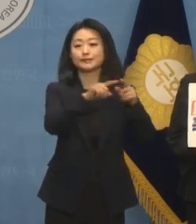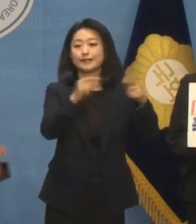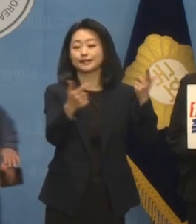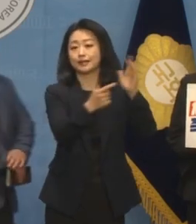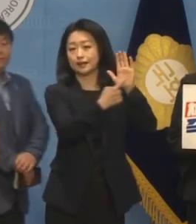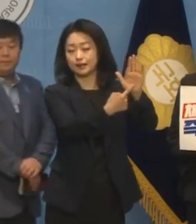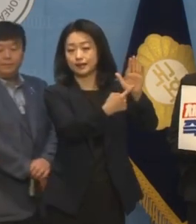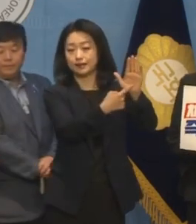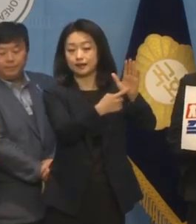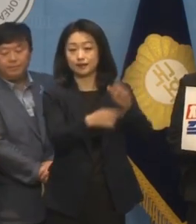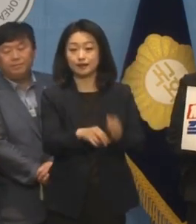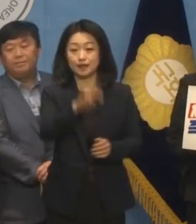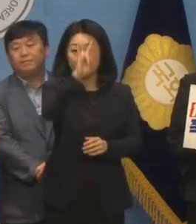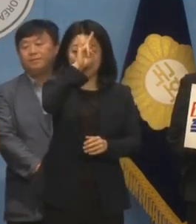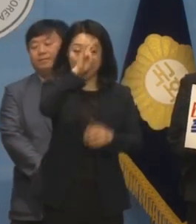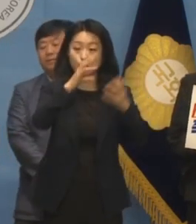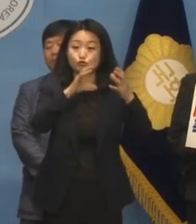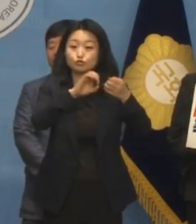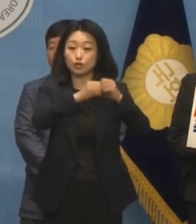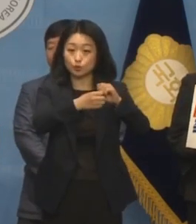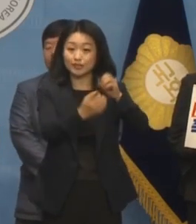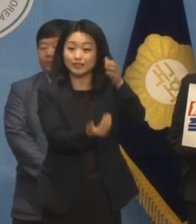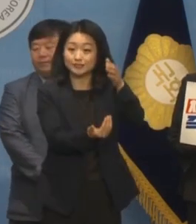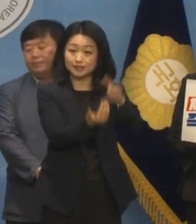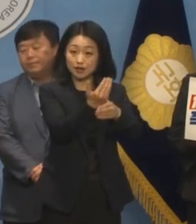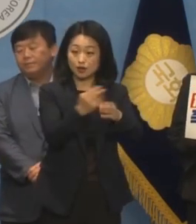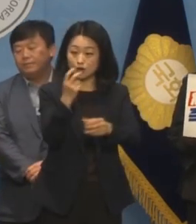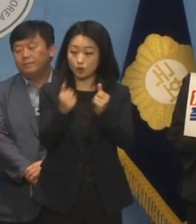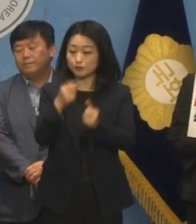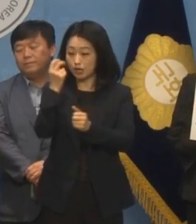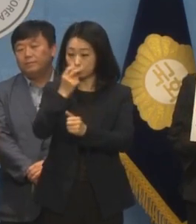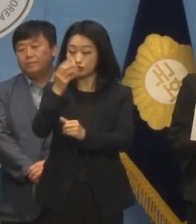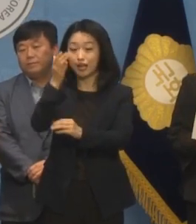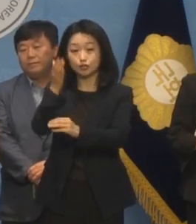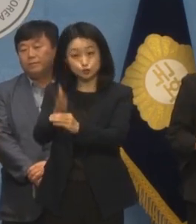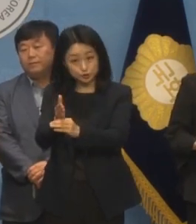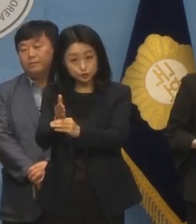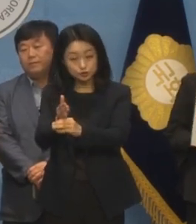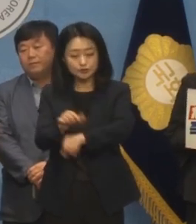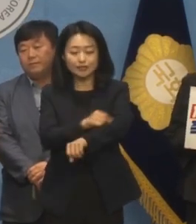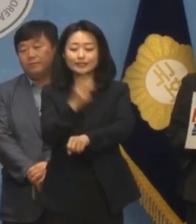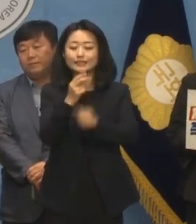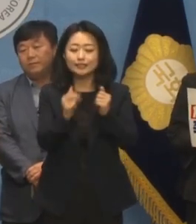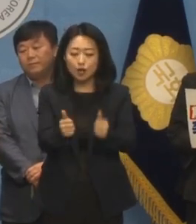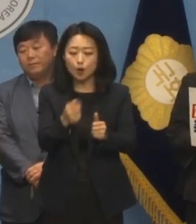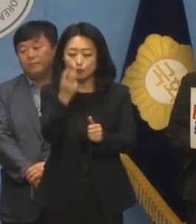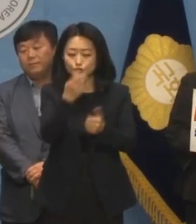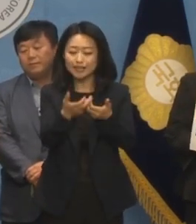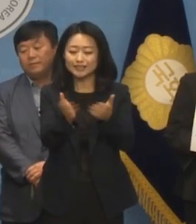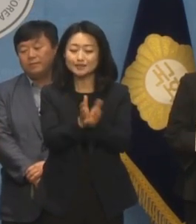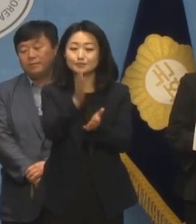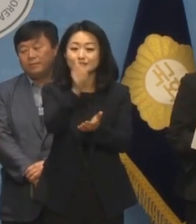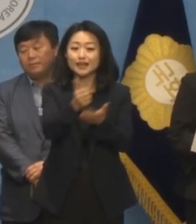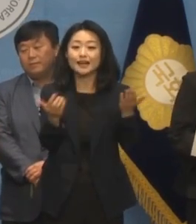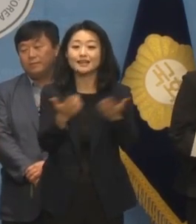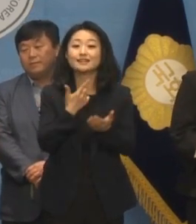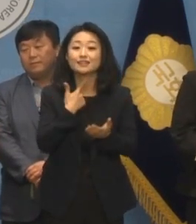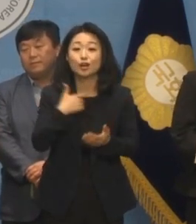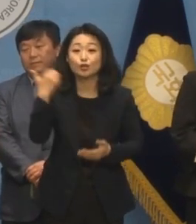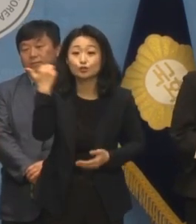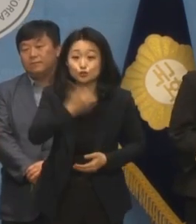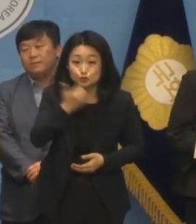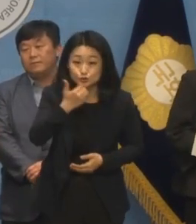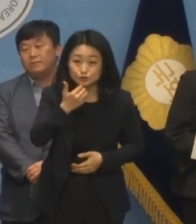박근혜 대통령의 국정농단 관련해 검찰 수사가 진행 중일 때 특검의 수사팀장으로 활동했던